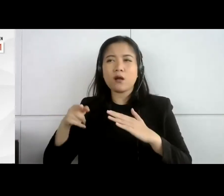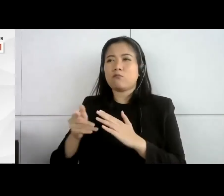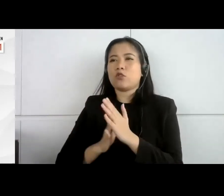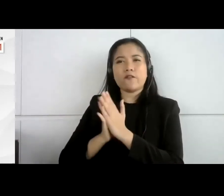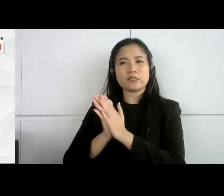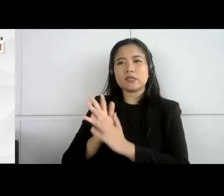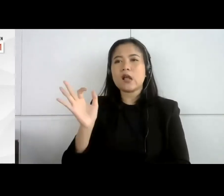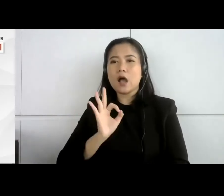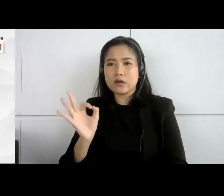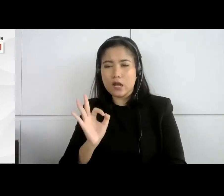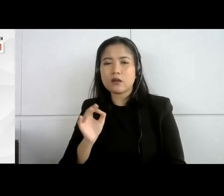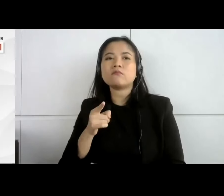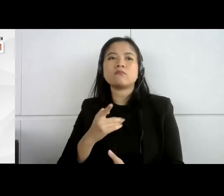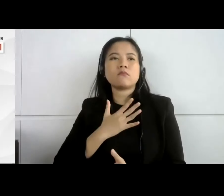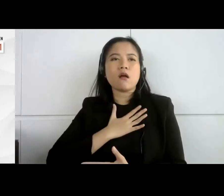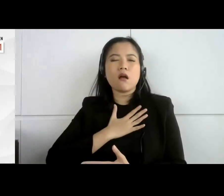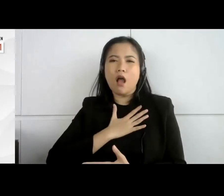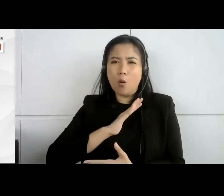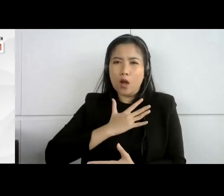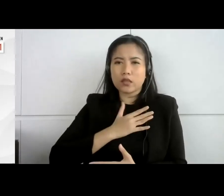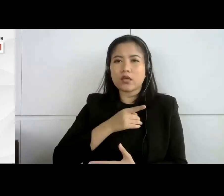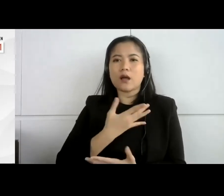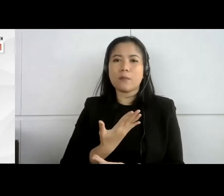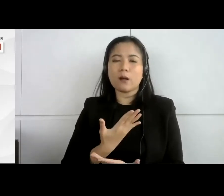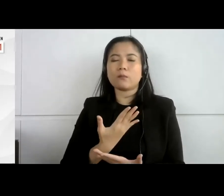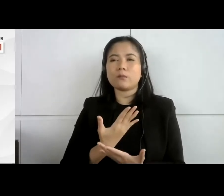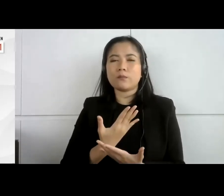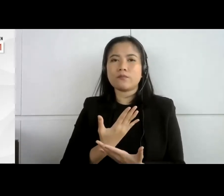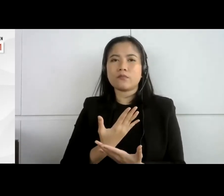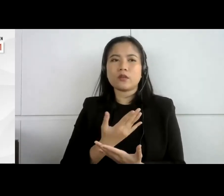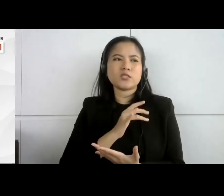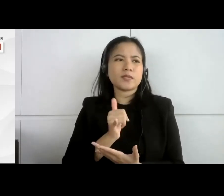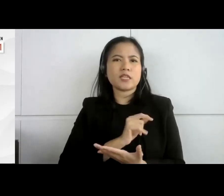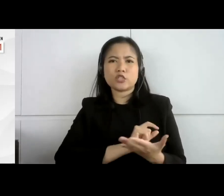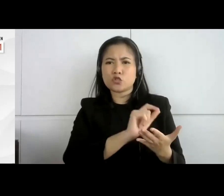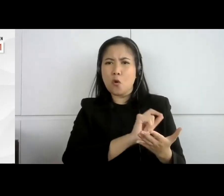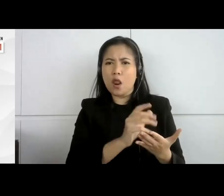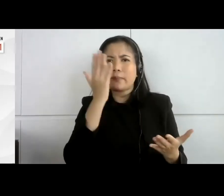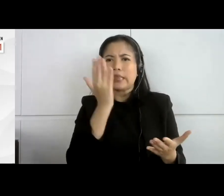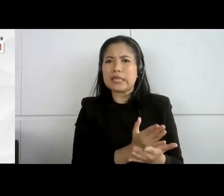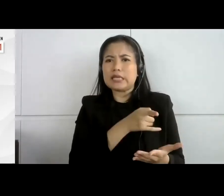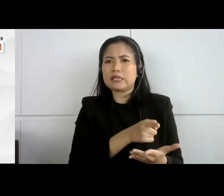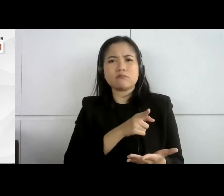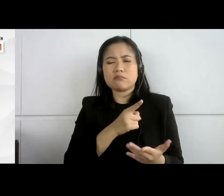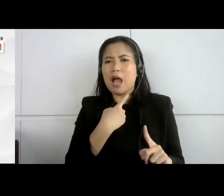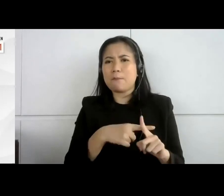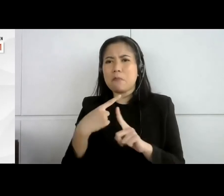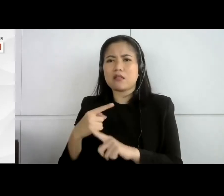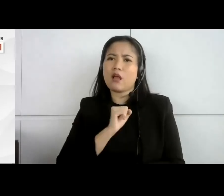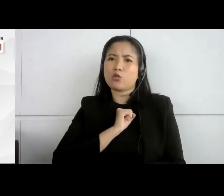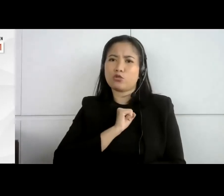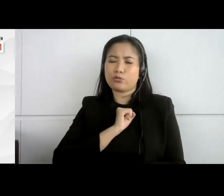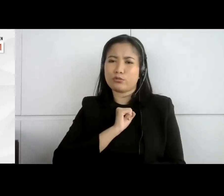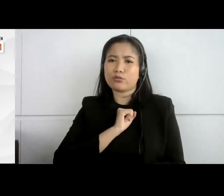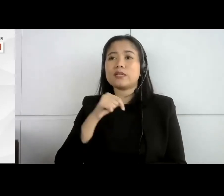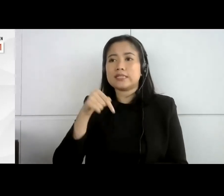berdampak, dikhawatirkan akan mendorong semakin meningkatnya angka putus sekolah. Dengan adanya kegiatan guru kunjung